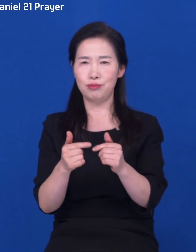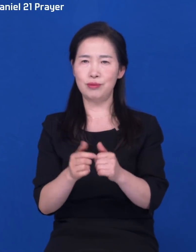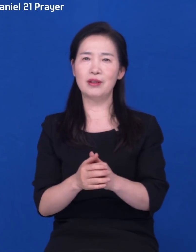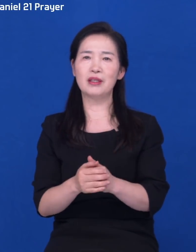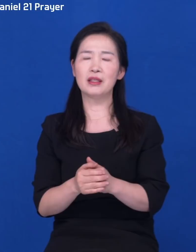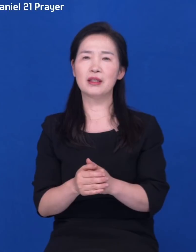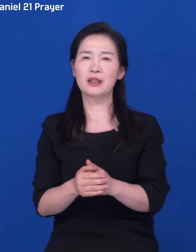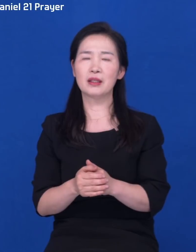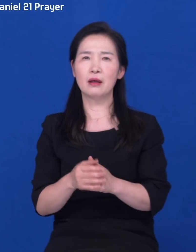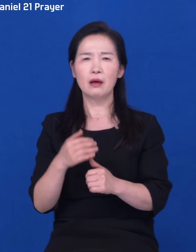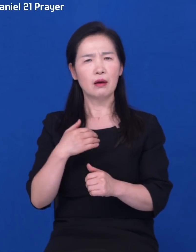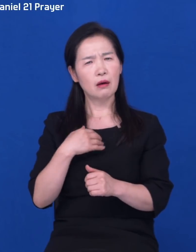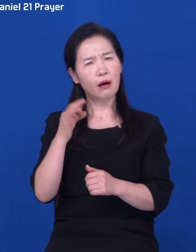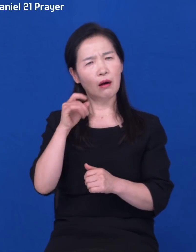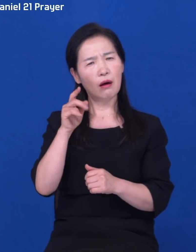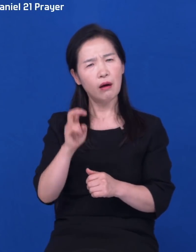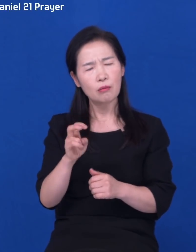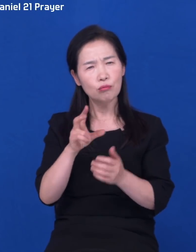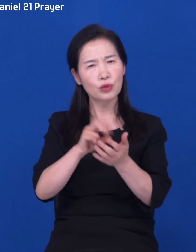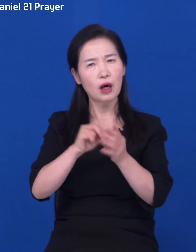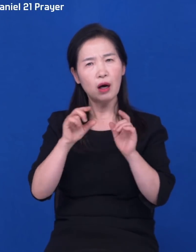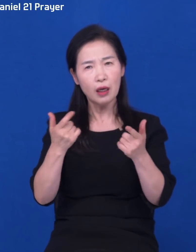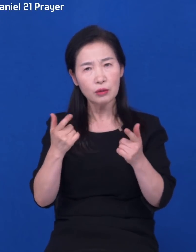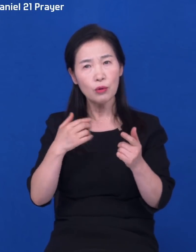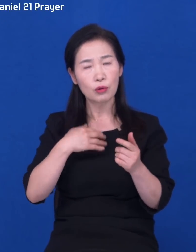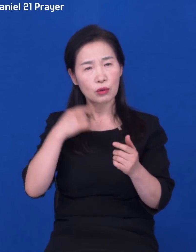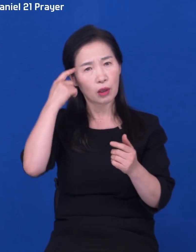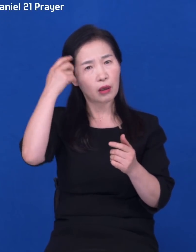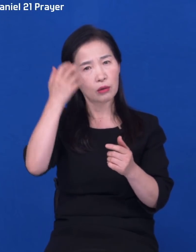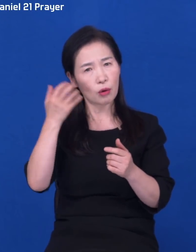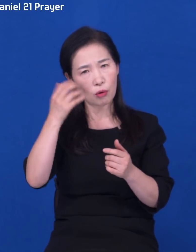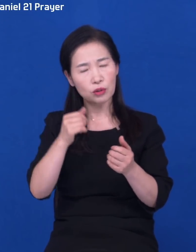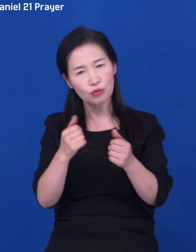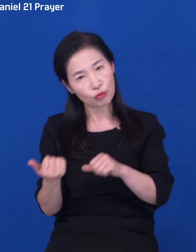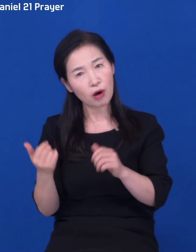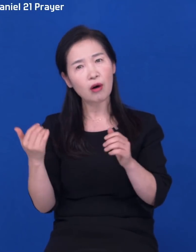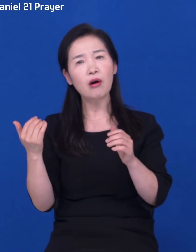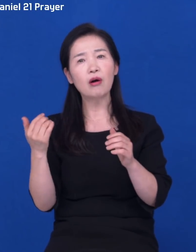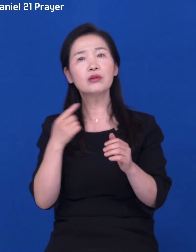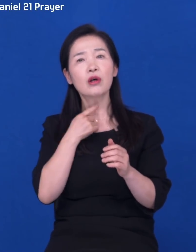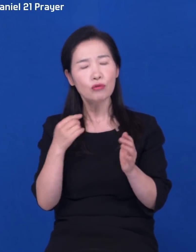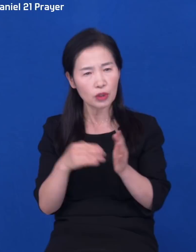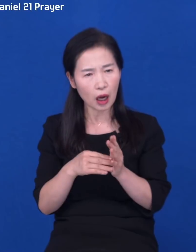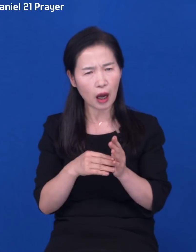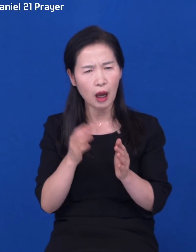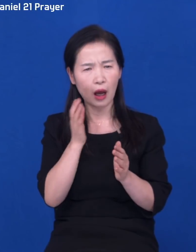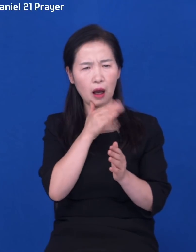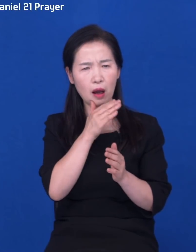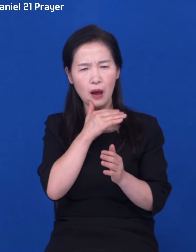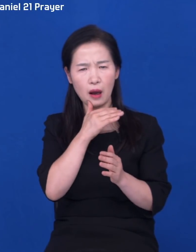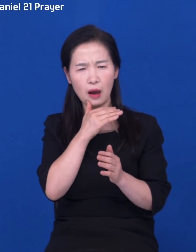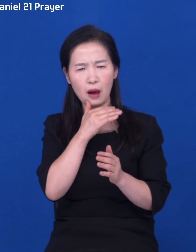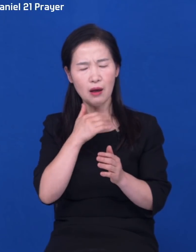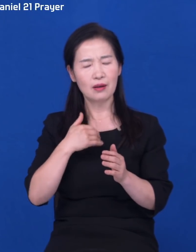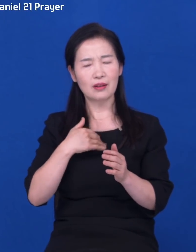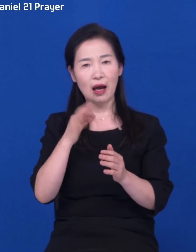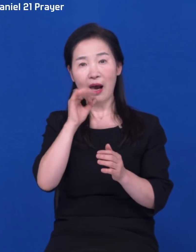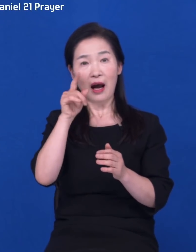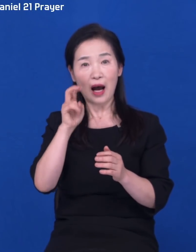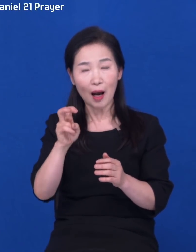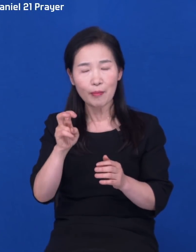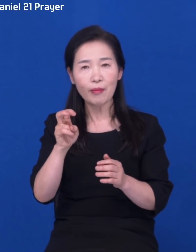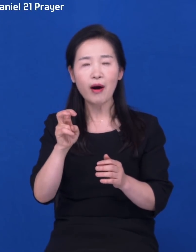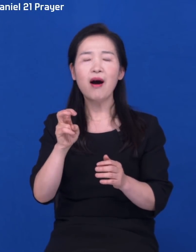내가 아직 암에 걸린 게 문제가 아니라 내 영혼이 완전히 죽어 있었구나라는 걸 알게 됐거든요. 야, 내가 암에 안 걸렸으면 어쩔 뻔했어? 암은 이제